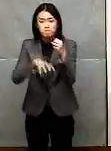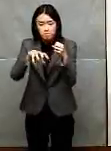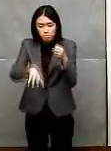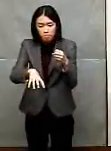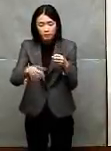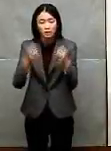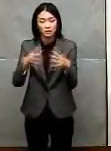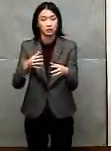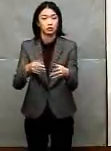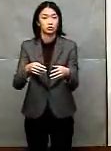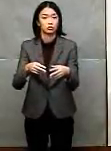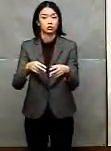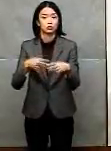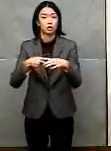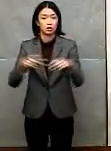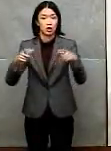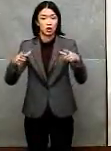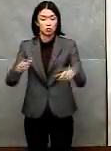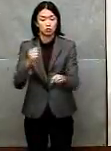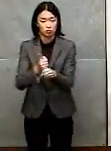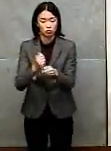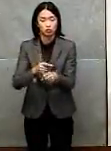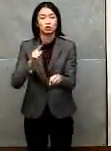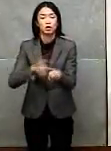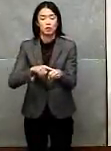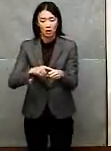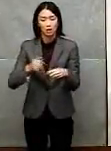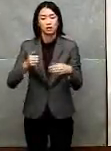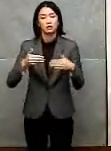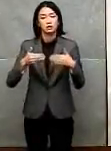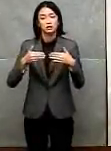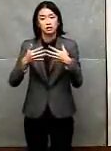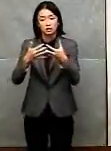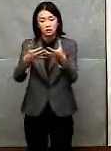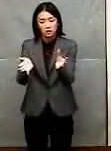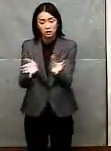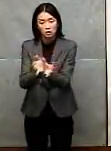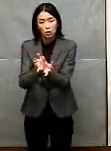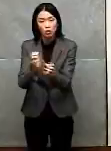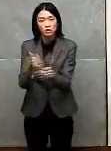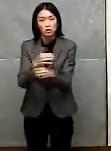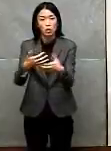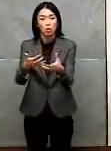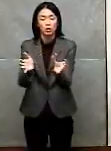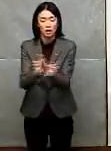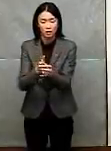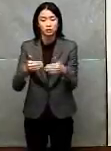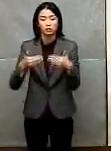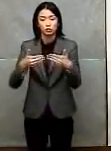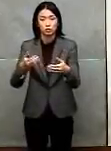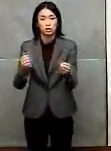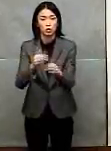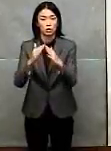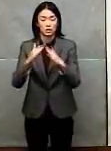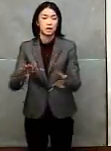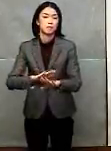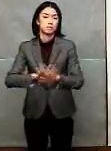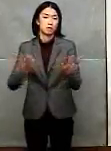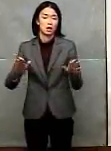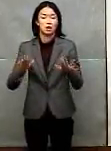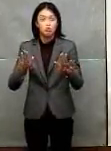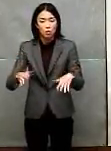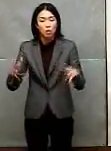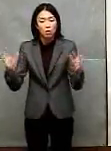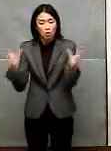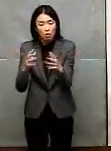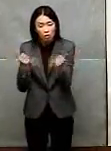けて、はい、新スタジアム推進事業体設立検討委員会を発足させ、今日も会合があるというような、お知らせもいただい